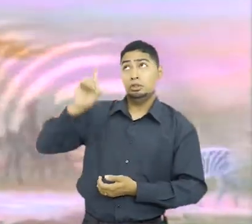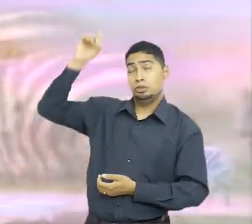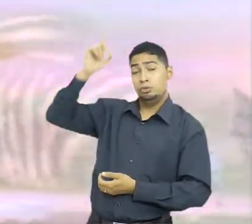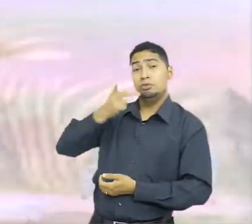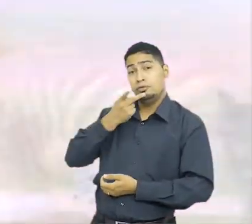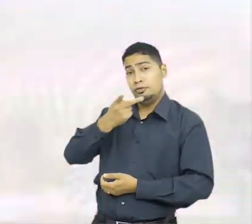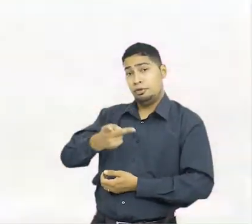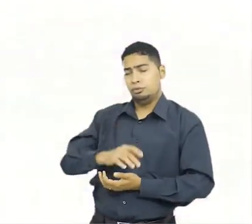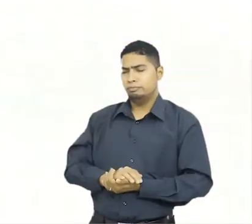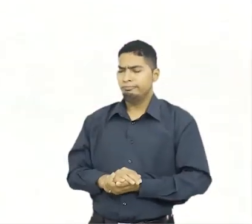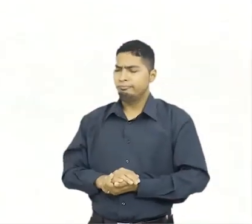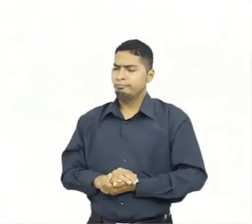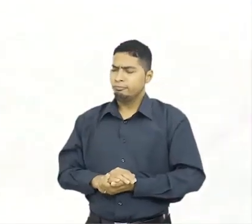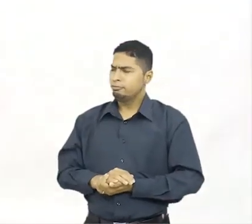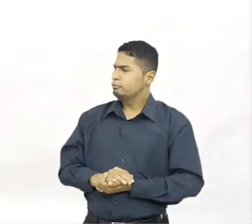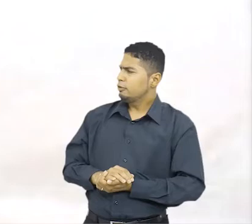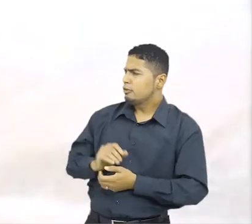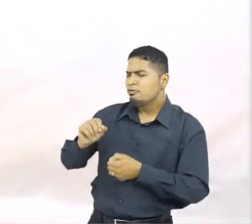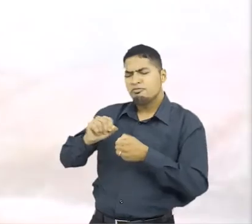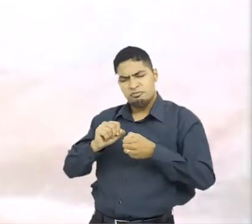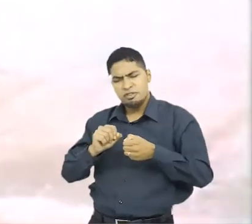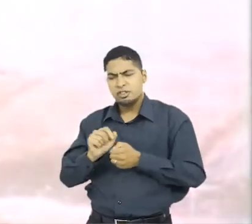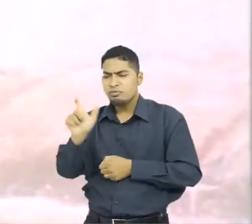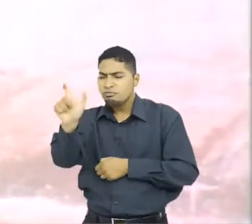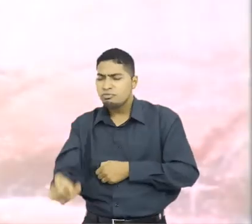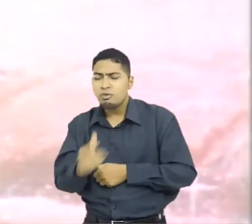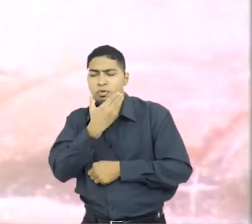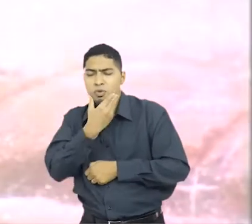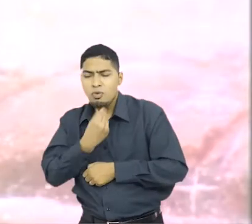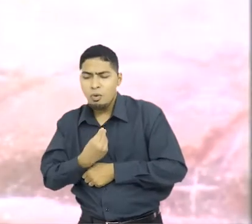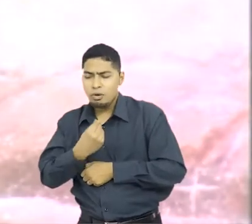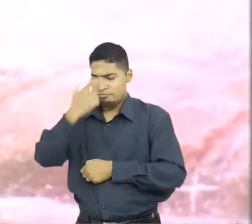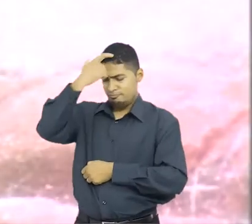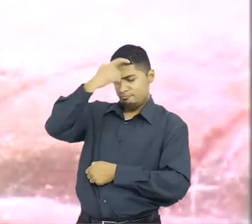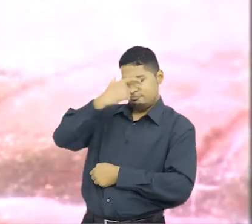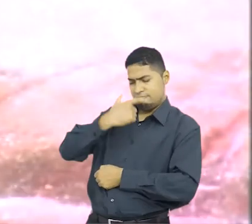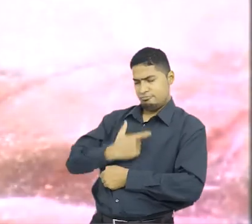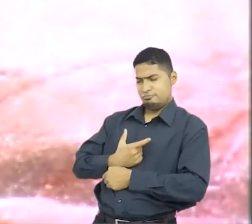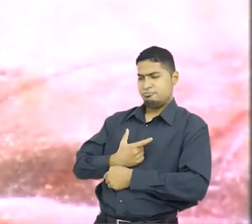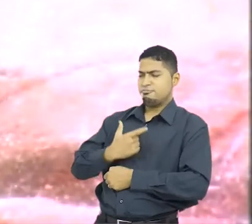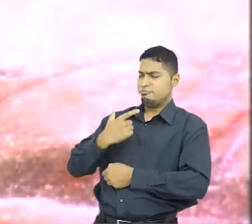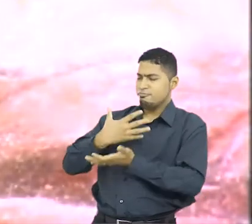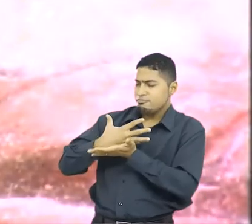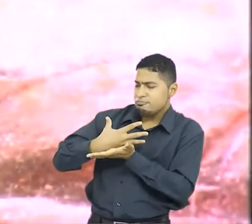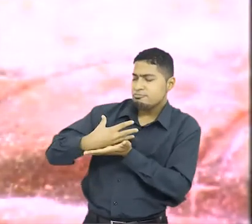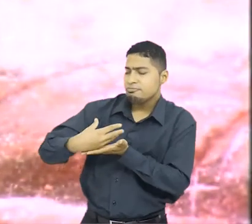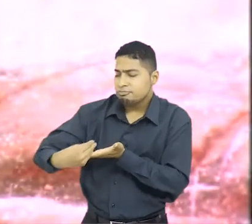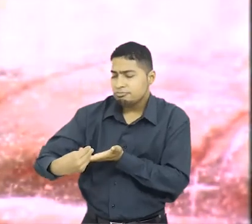E disse Deus: façamos o homem à nossa imagem e semelhança. E formou o homem